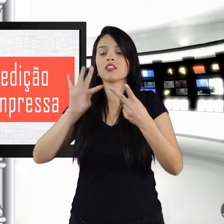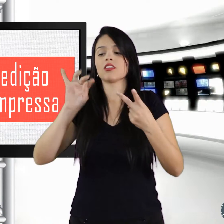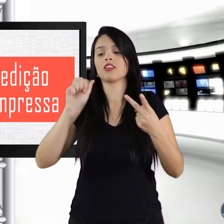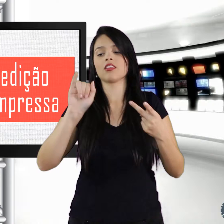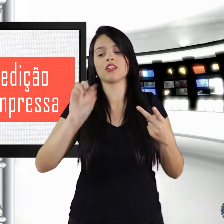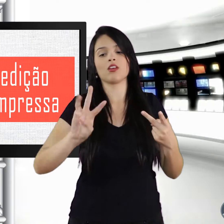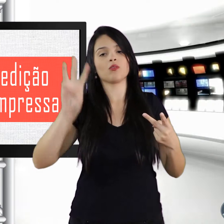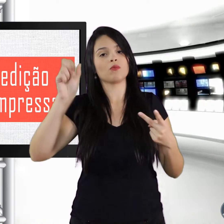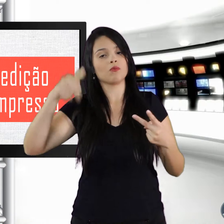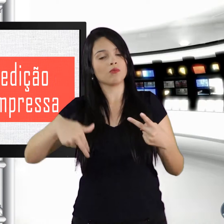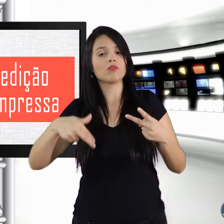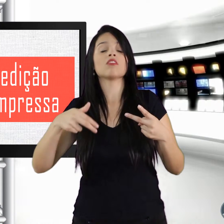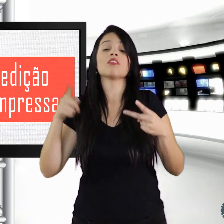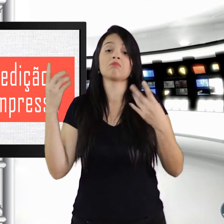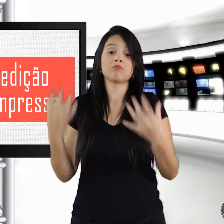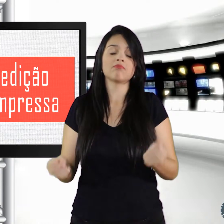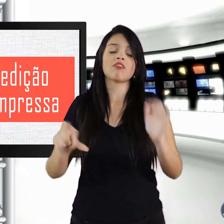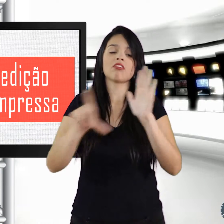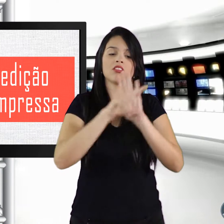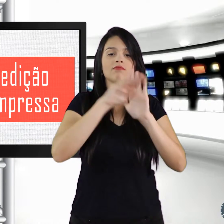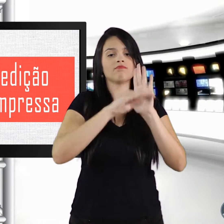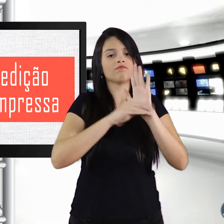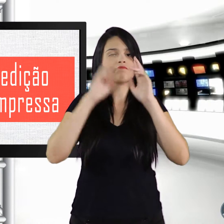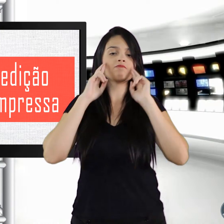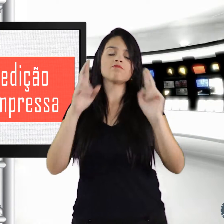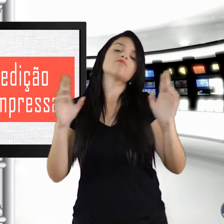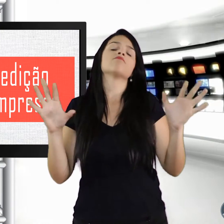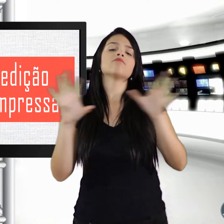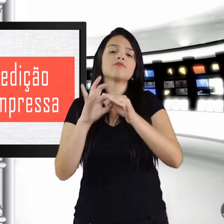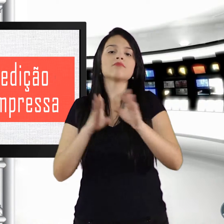todo tipo de legislação no que se diz respeito à acessibilidade de modo assistido.